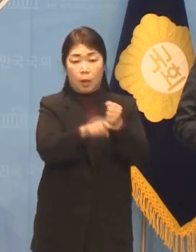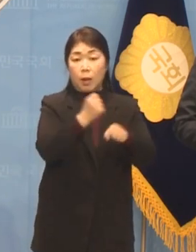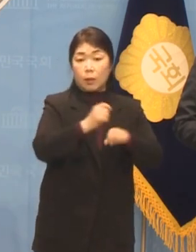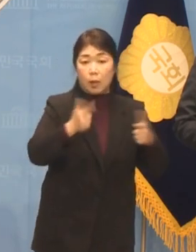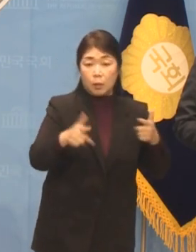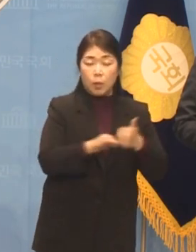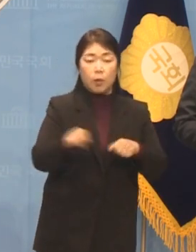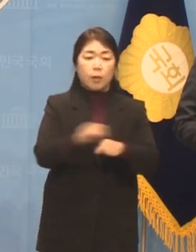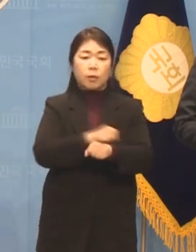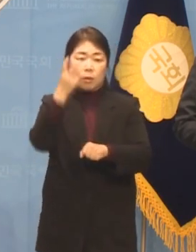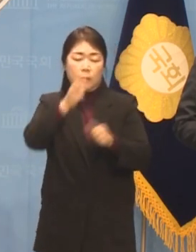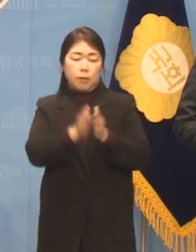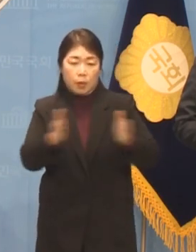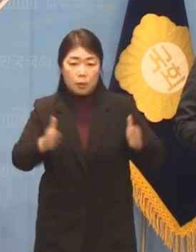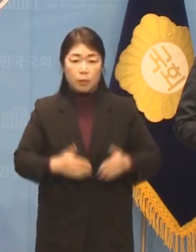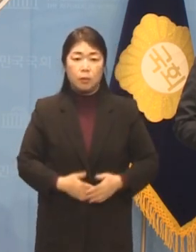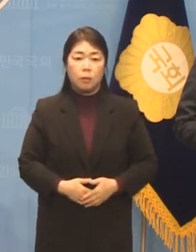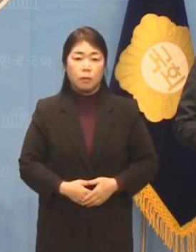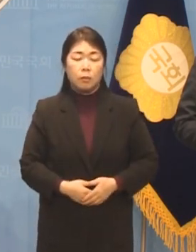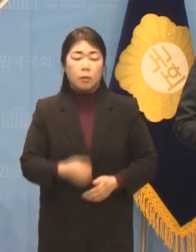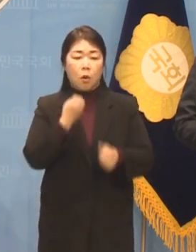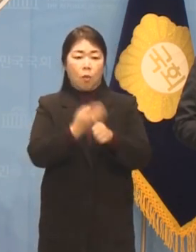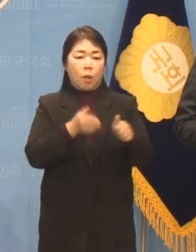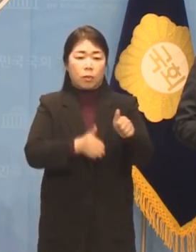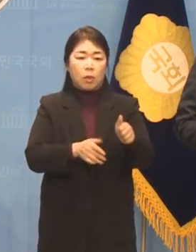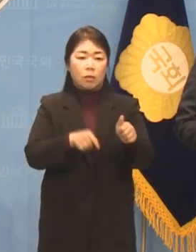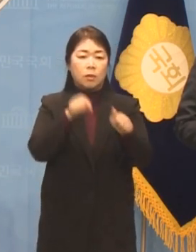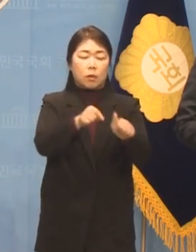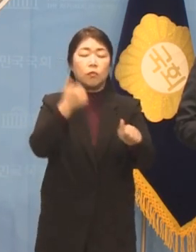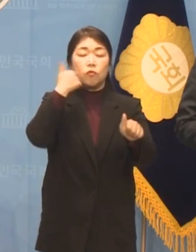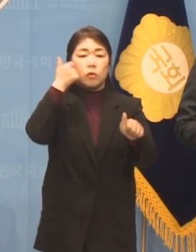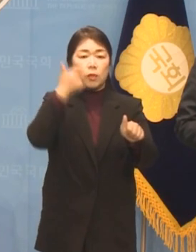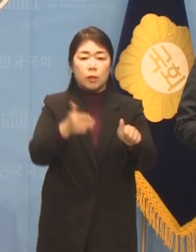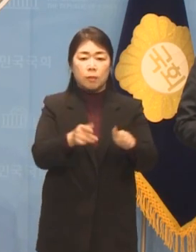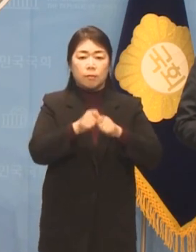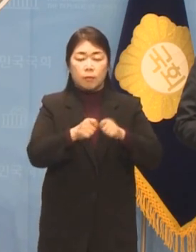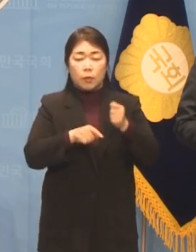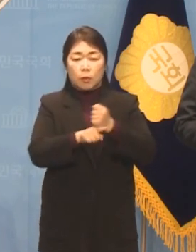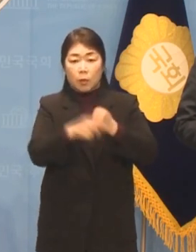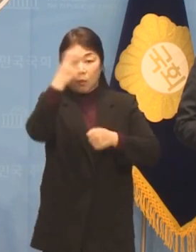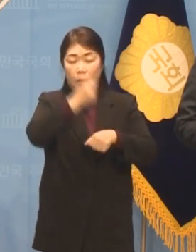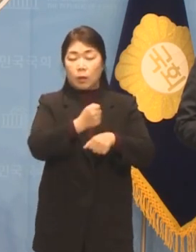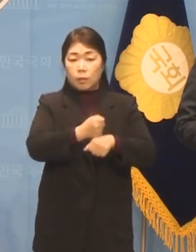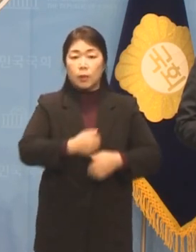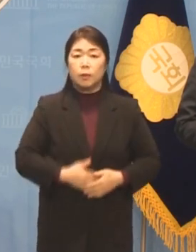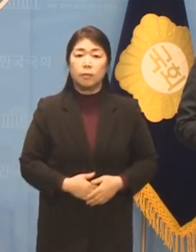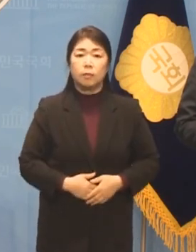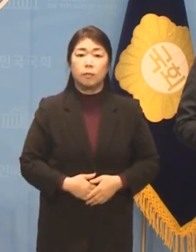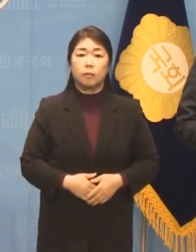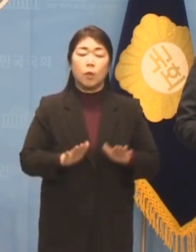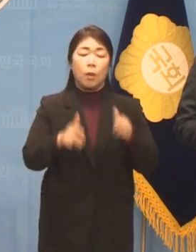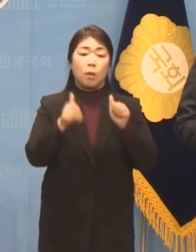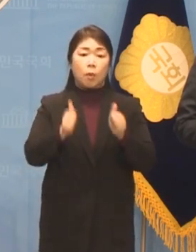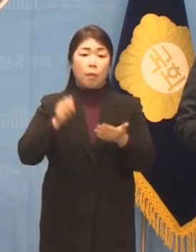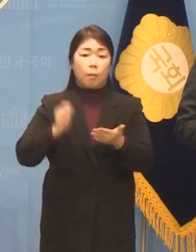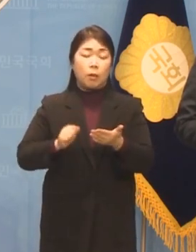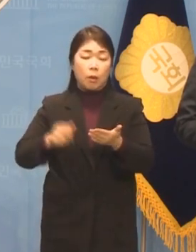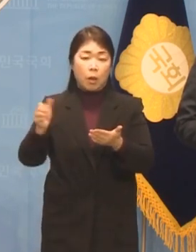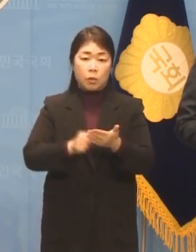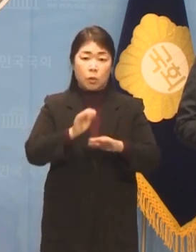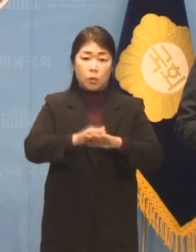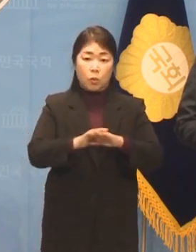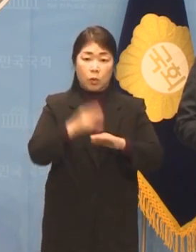몸통을 밝혀내겠습니다. 이번 법원 판결로 손준성 검사가 직권을 남용하고 정치 중립